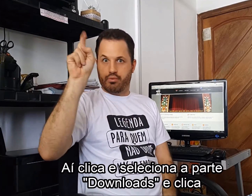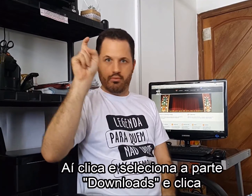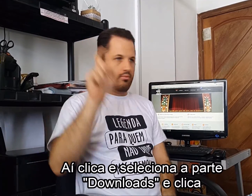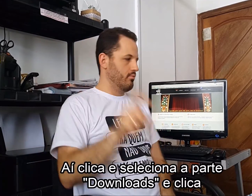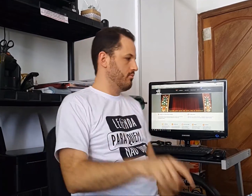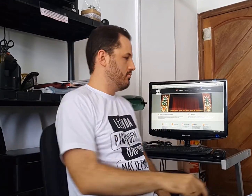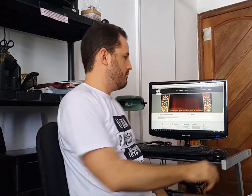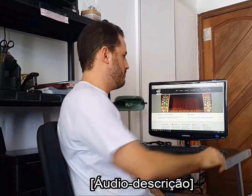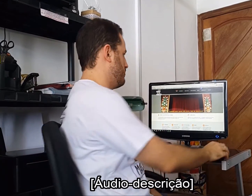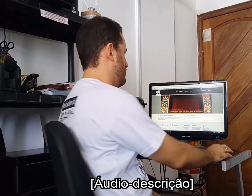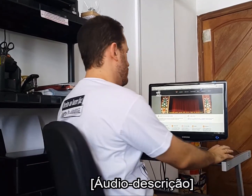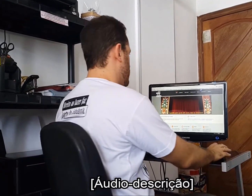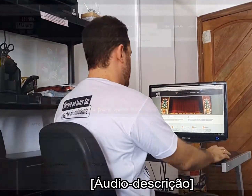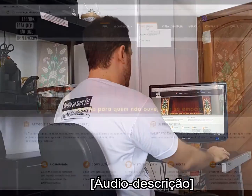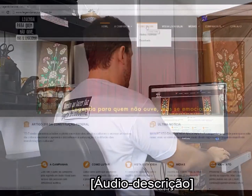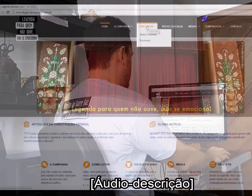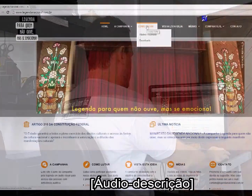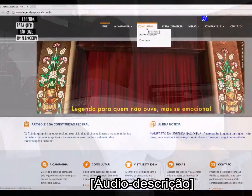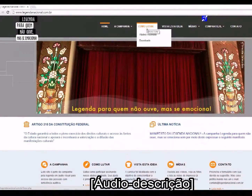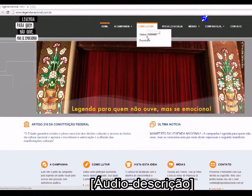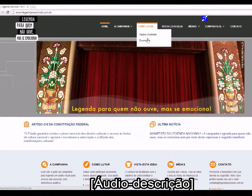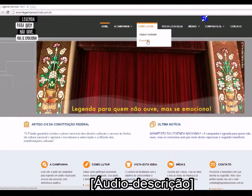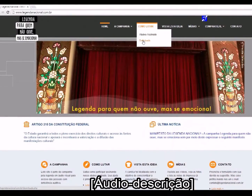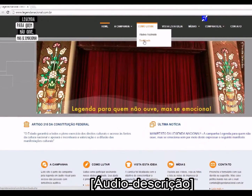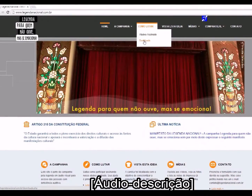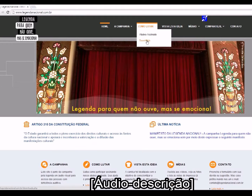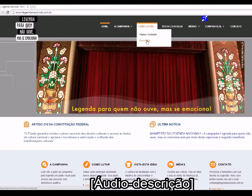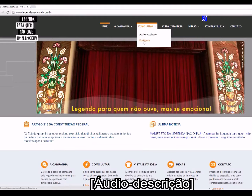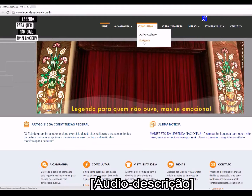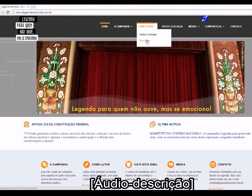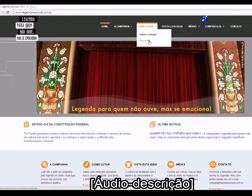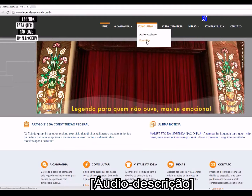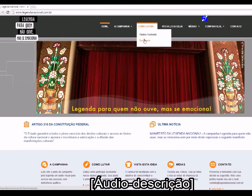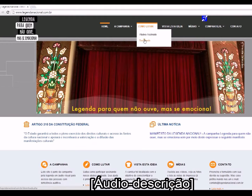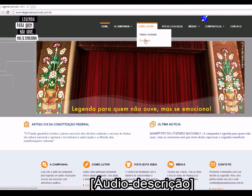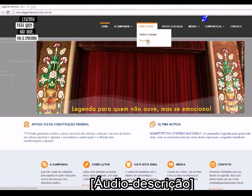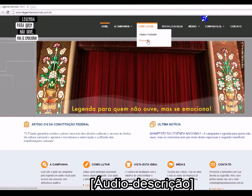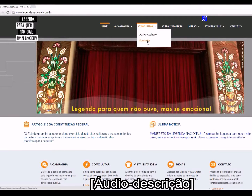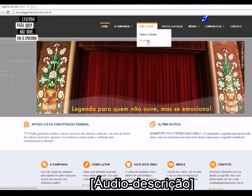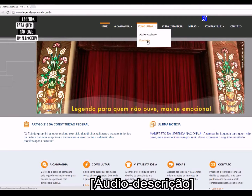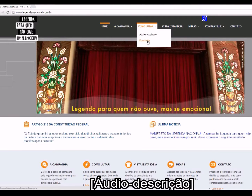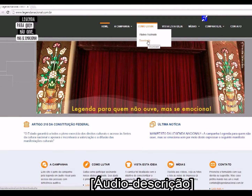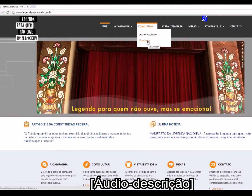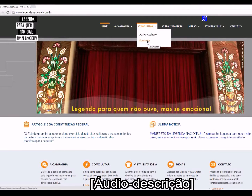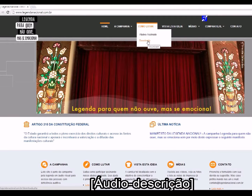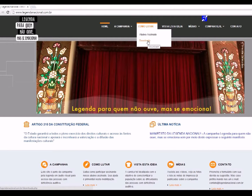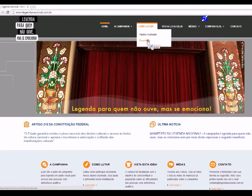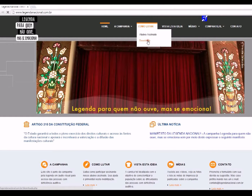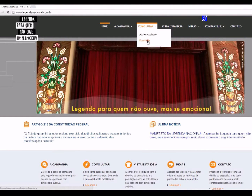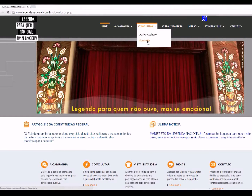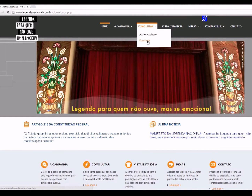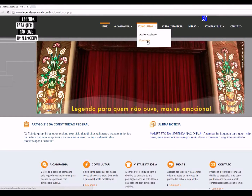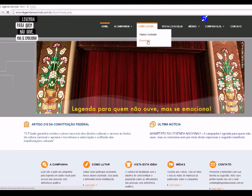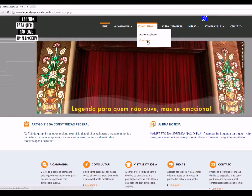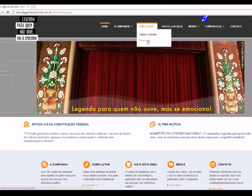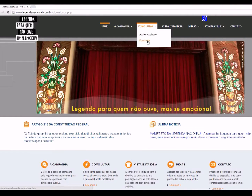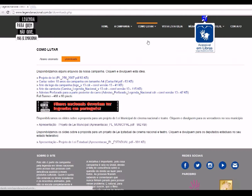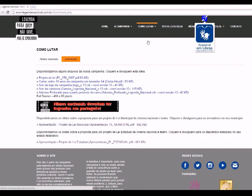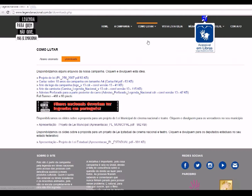clica o rapaz mostrando o submenu da tela na parte superior